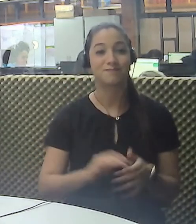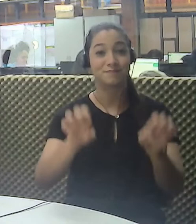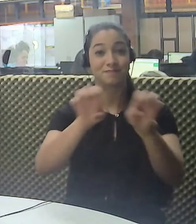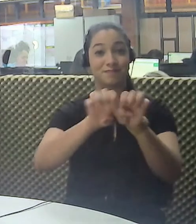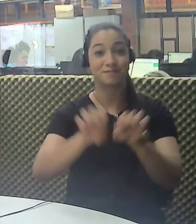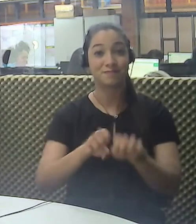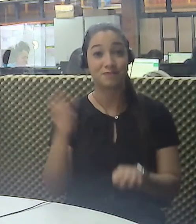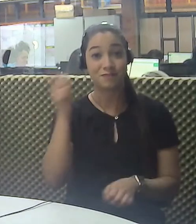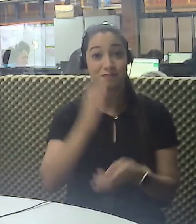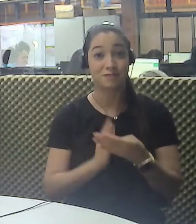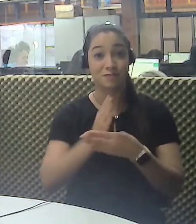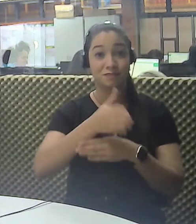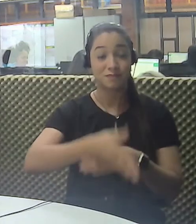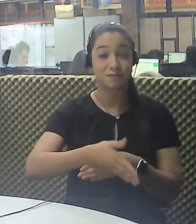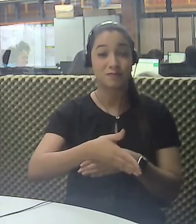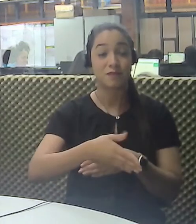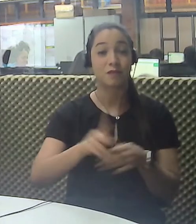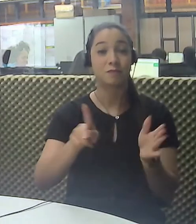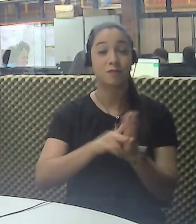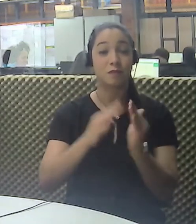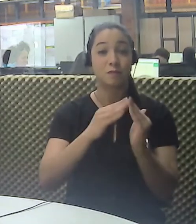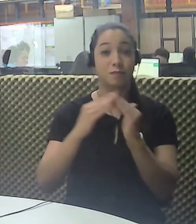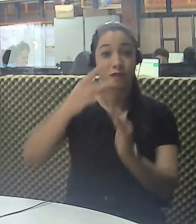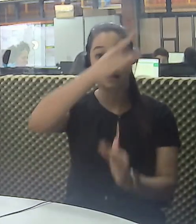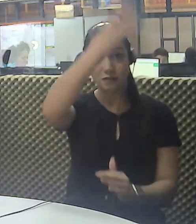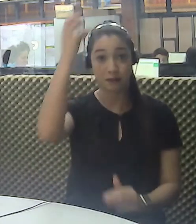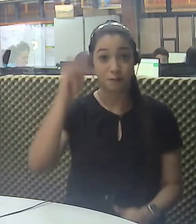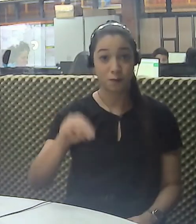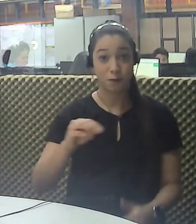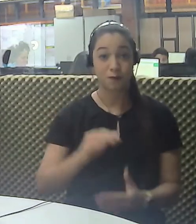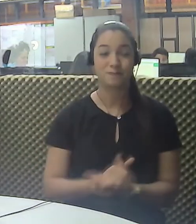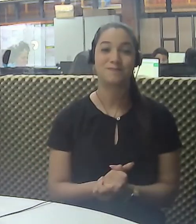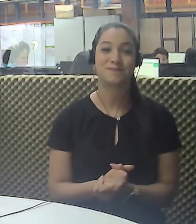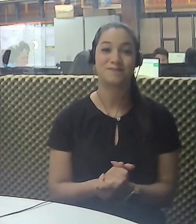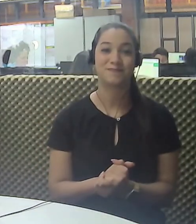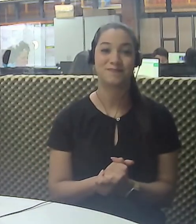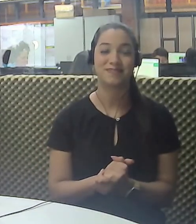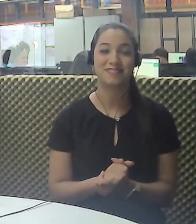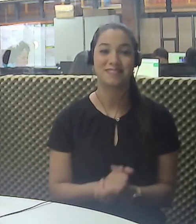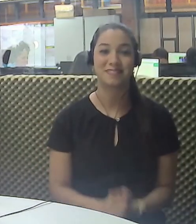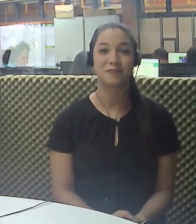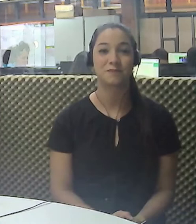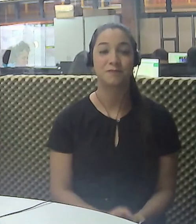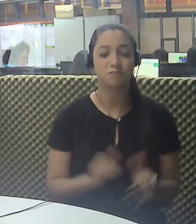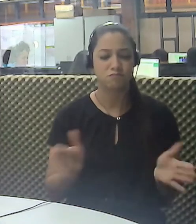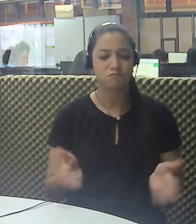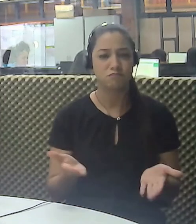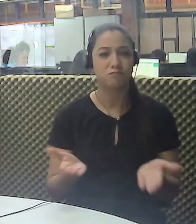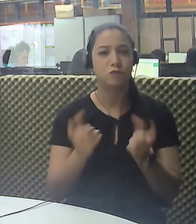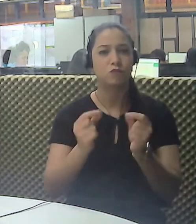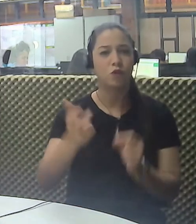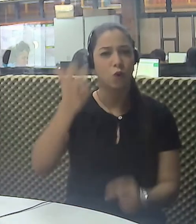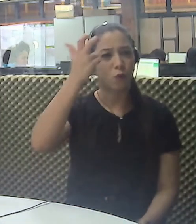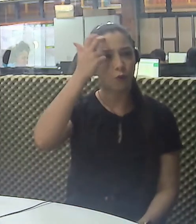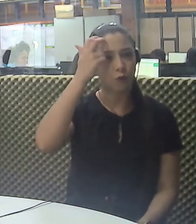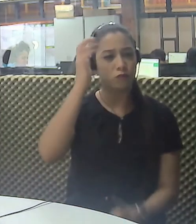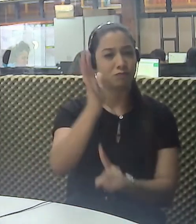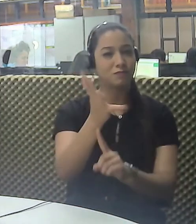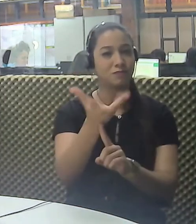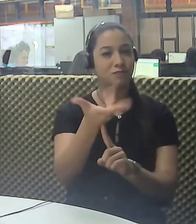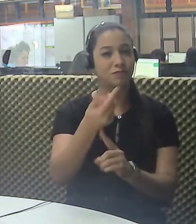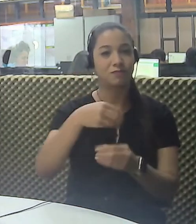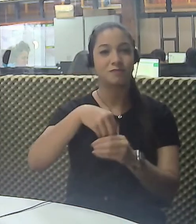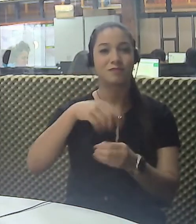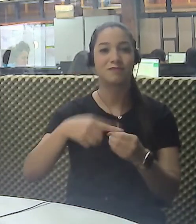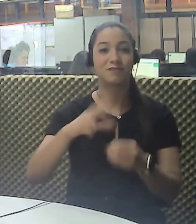que pode ser acessada pela entrada do bairro Santa Mônica. Para fomentar ainda mais a cultura e a arte em